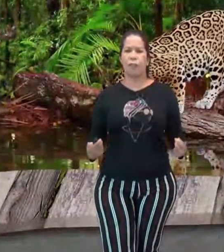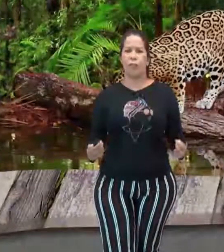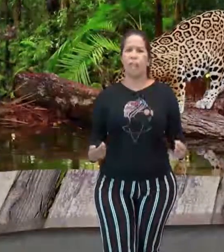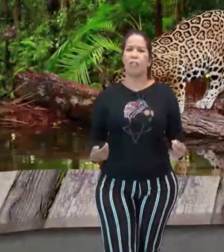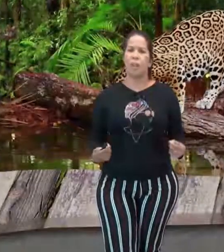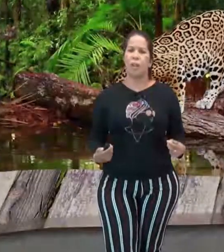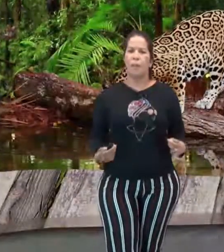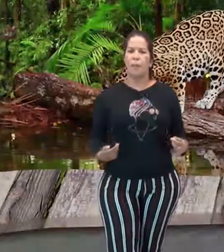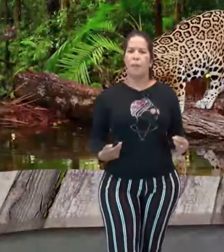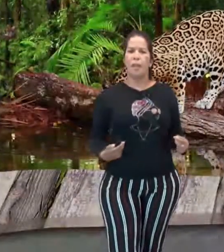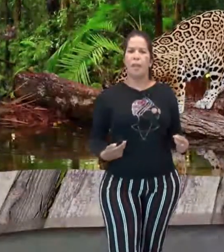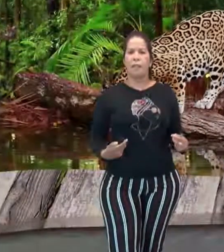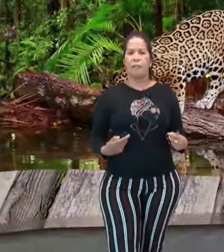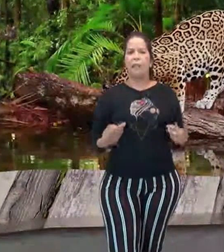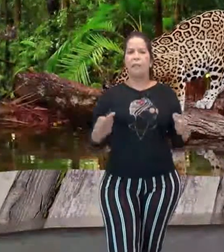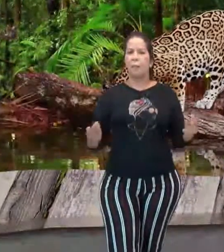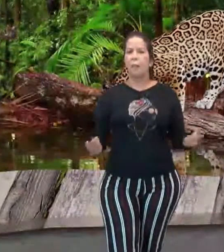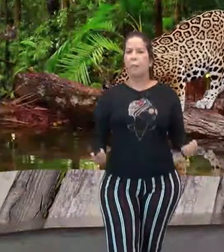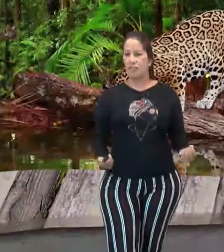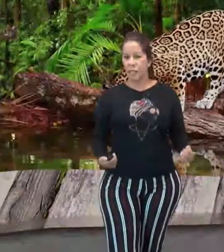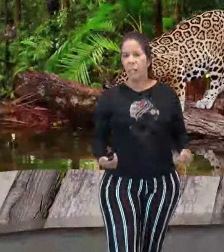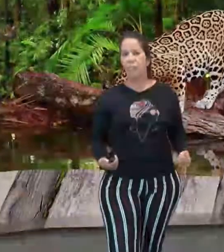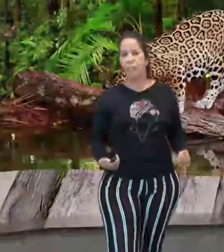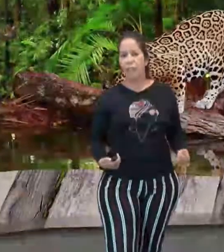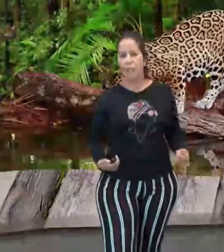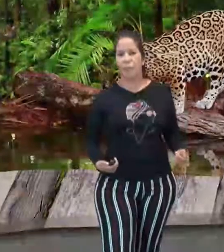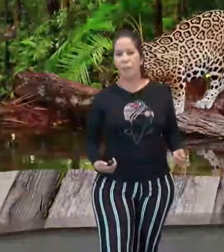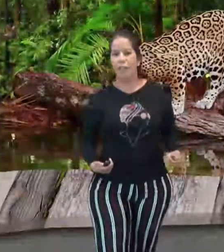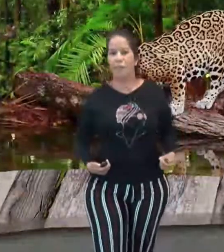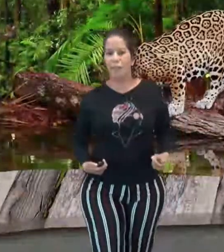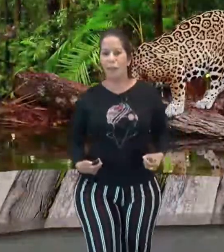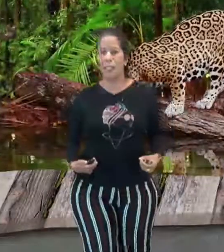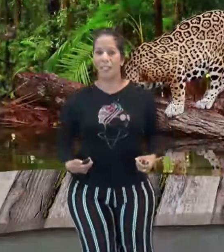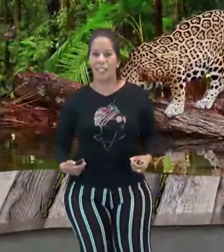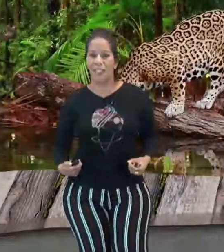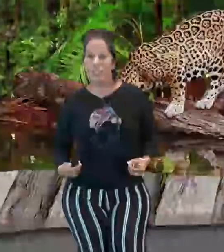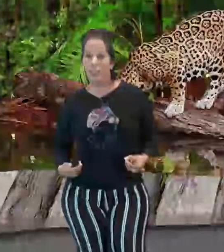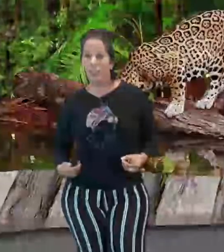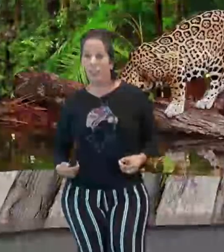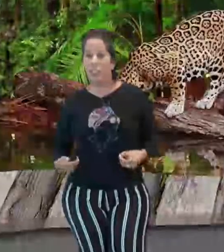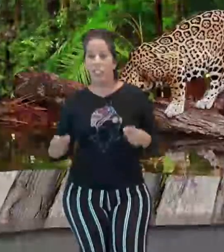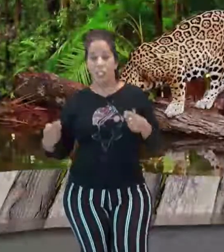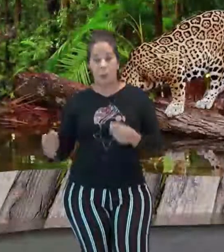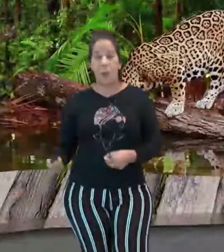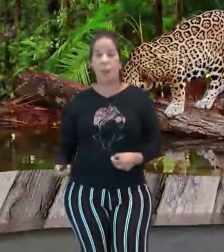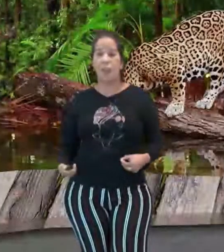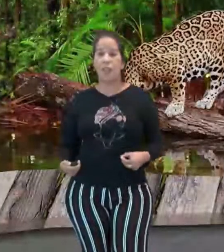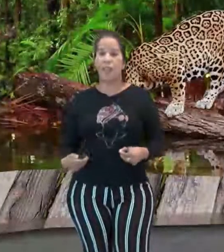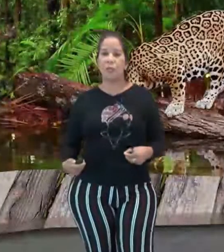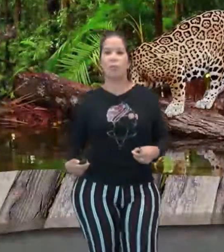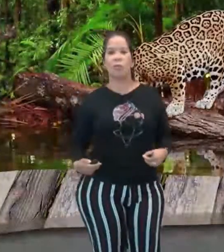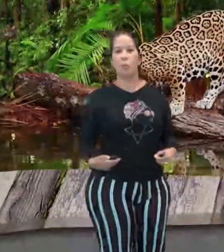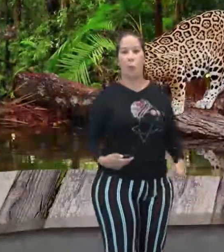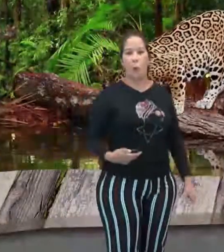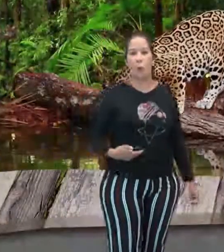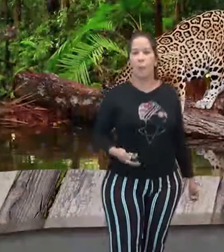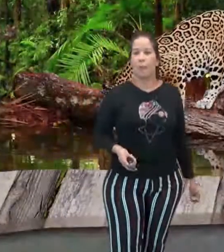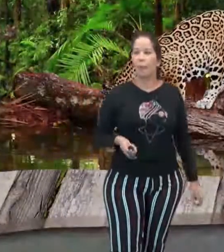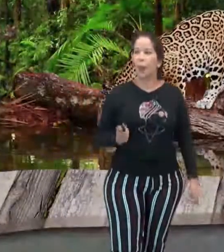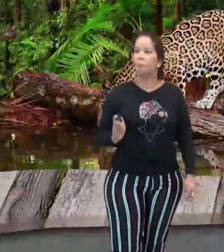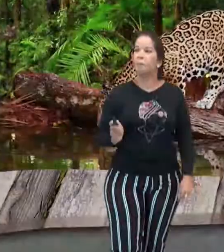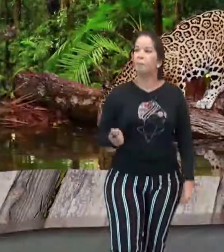voz diferente, né? Vai ter uma presença diferente também devido à presença desses hormônios agindo no seu